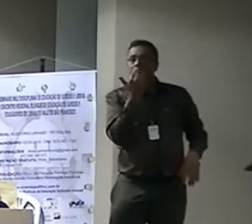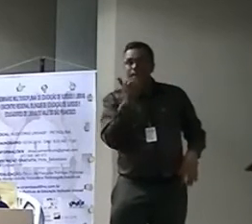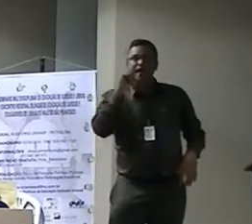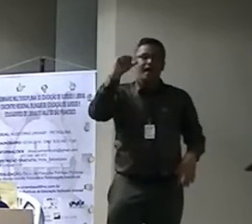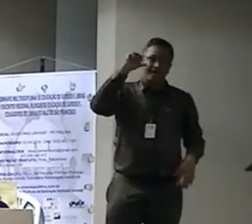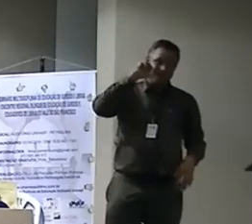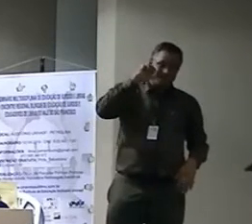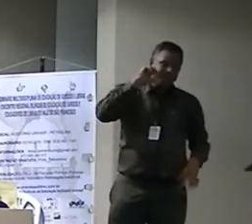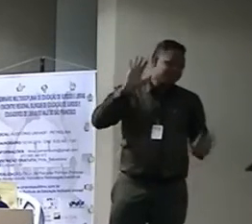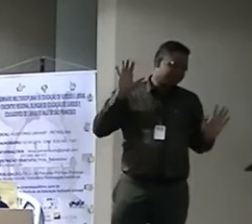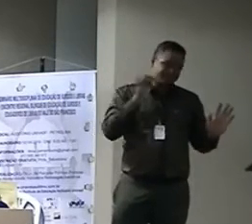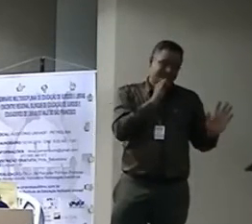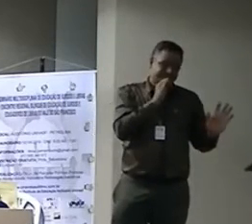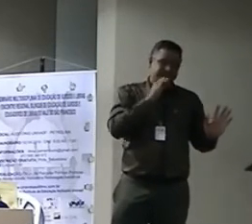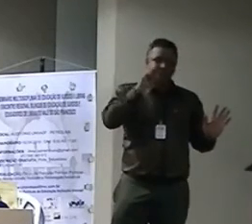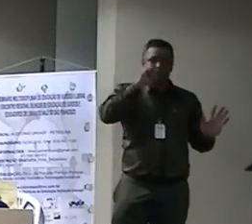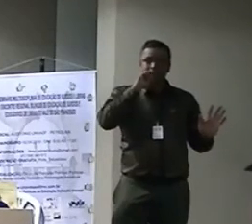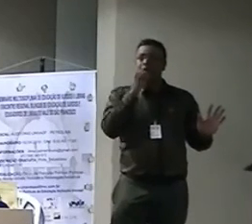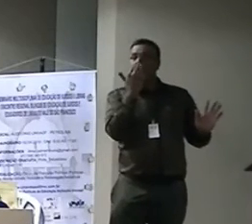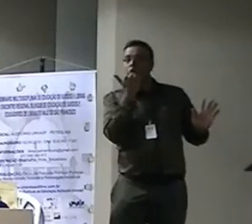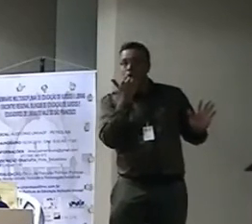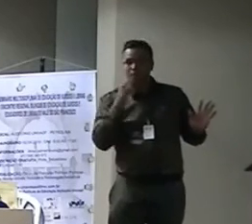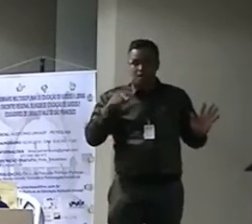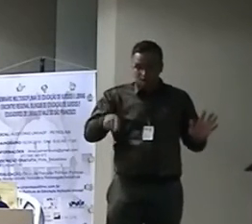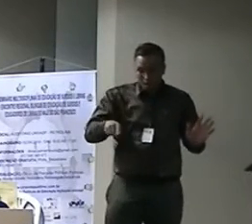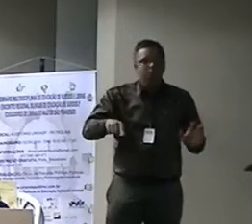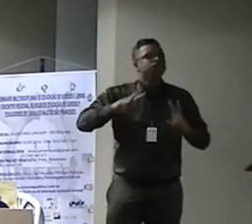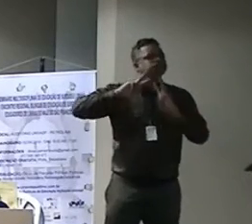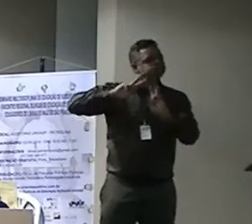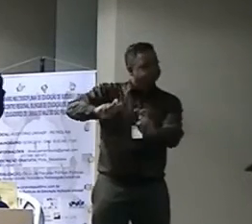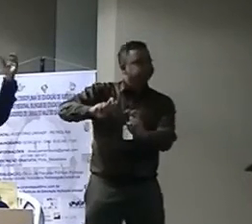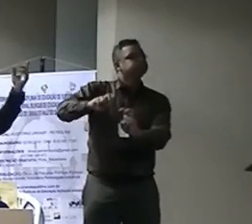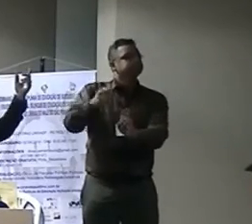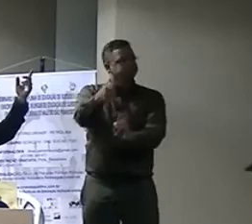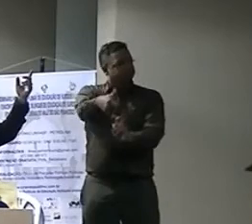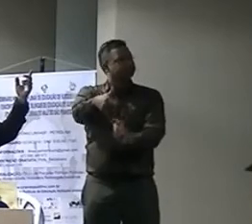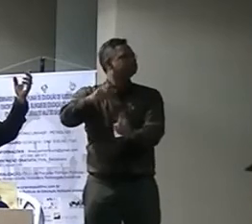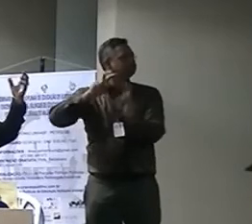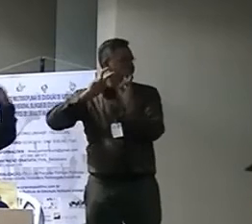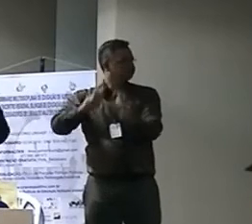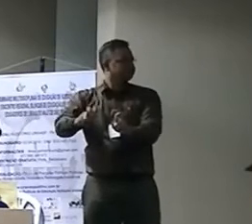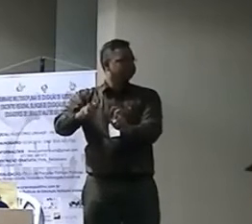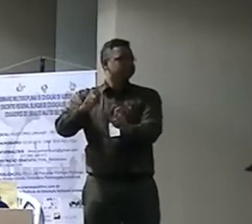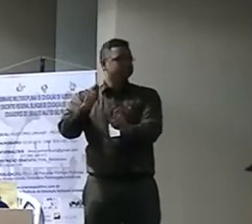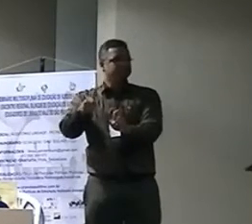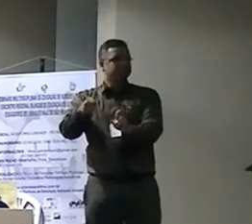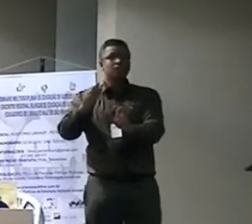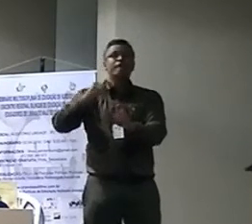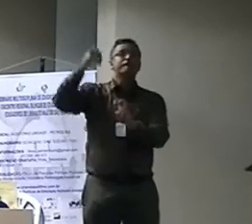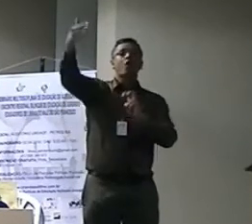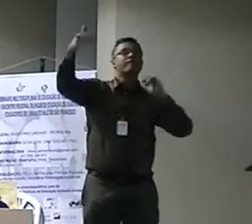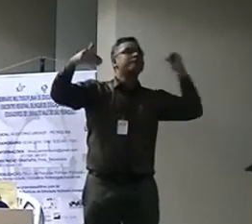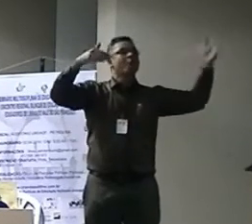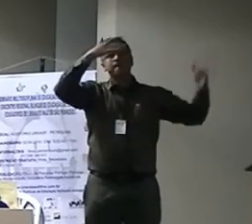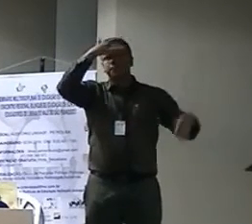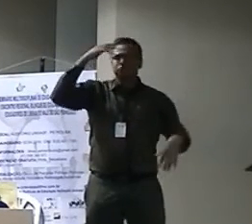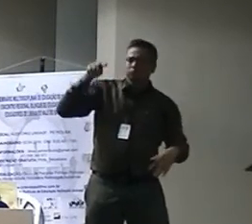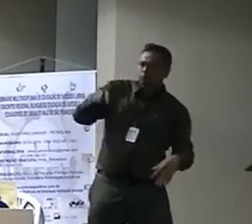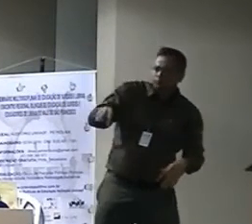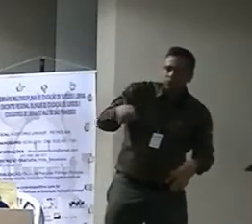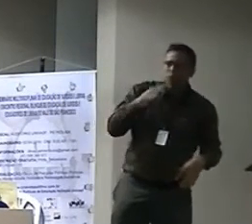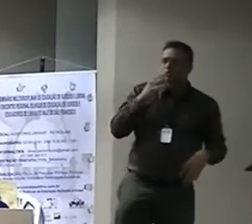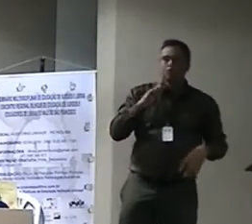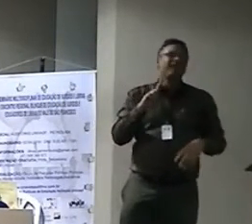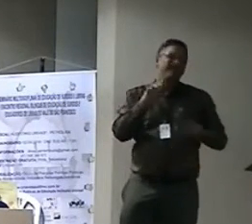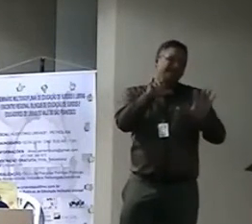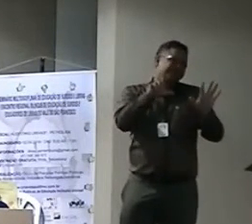forma, né? Ele sabe que a criança tem essa comunicação. Mas se ele for falar isso lá fora, talvez, né? Esse gesto